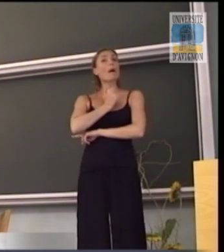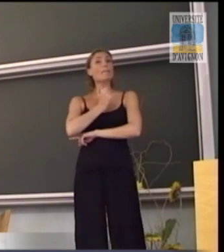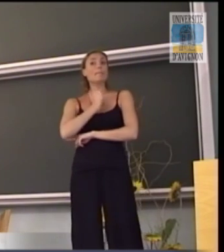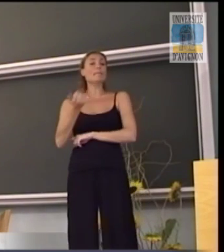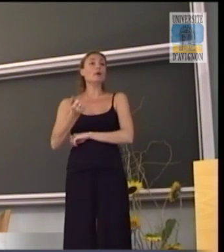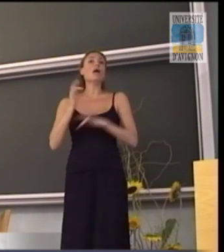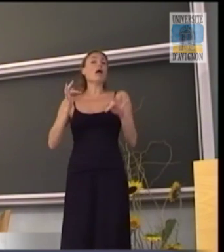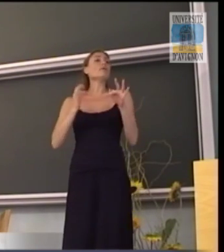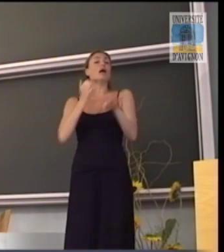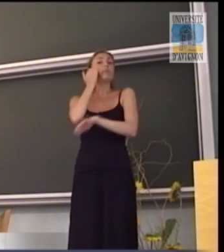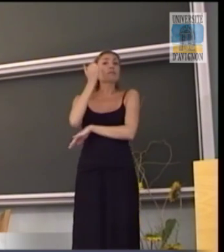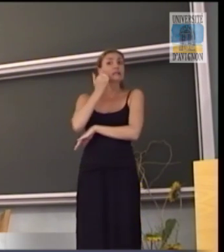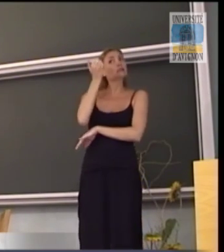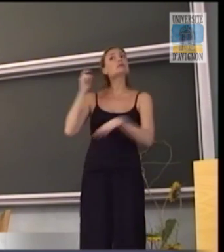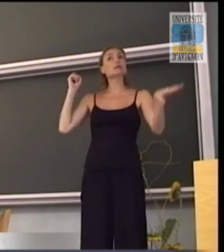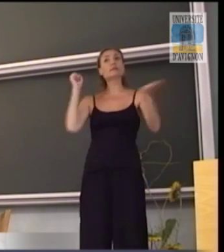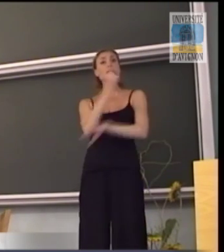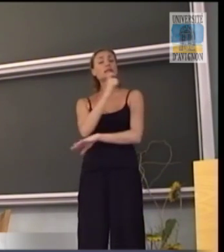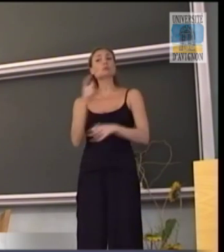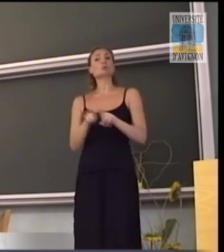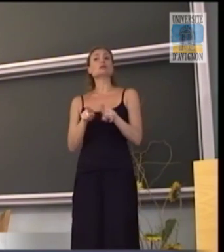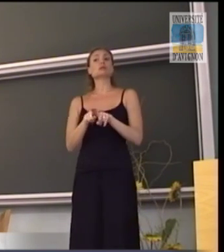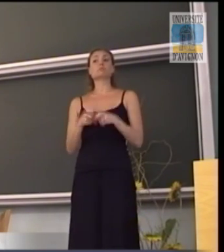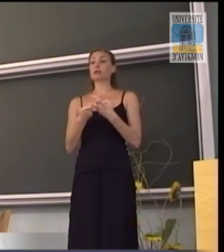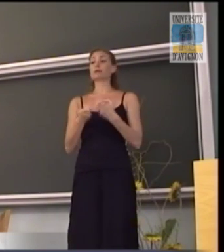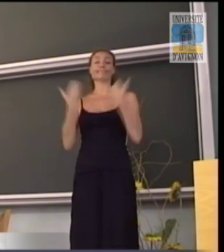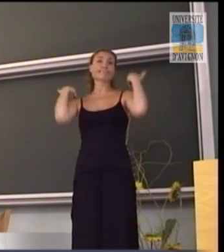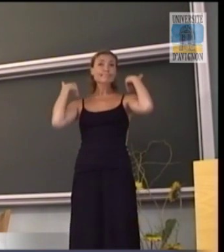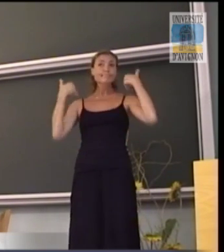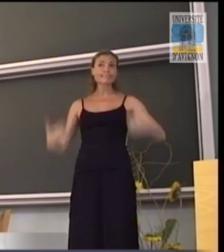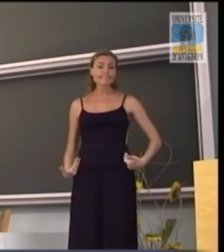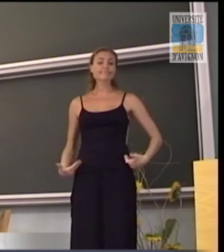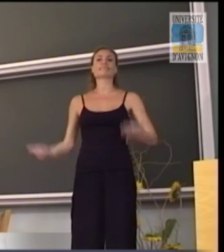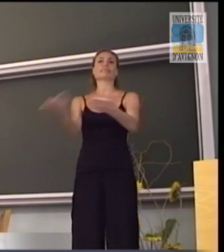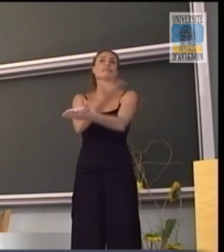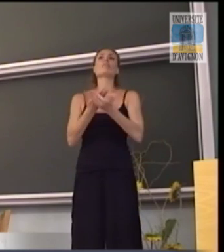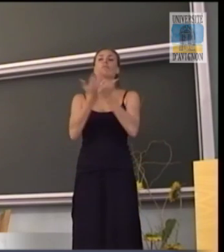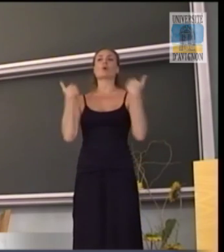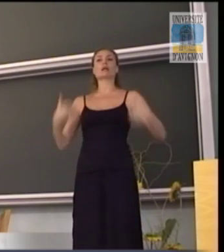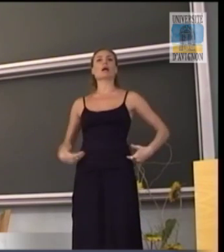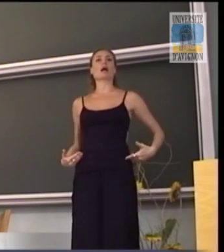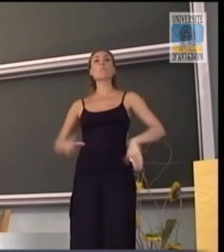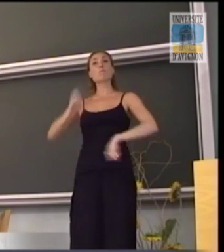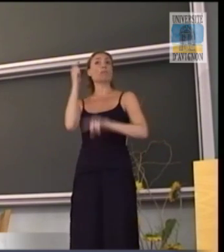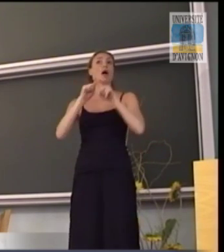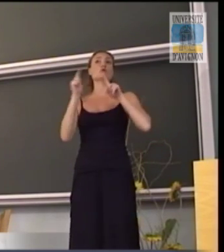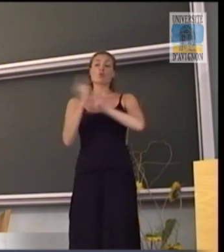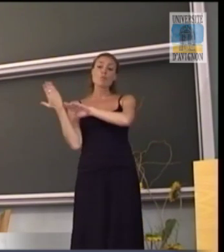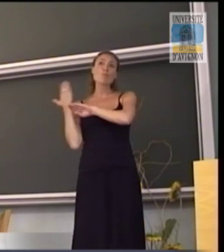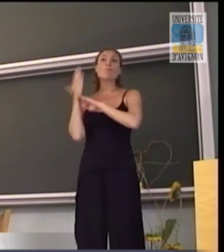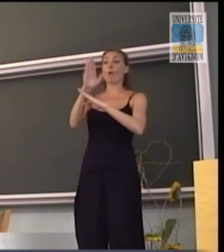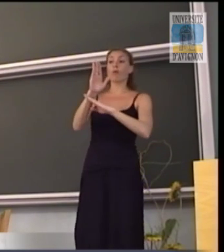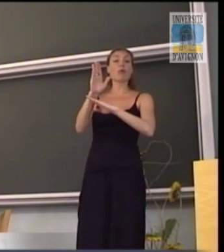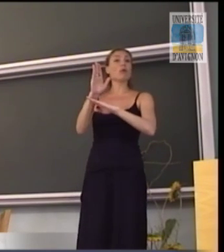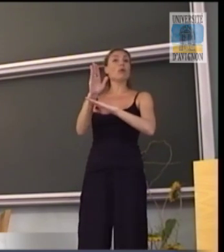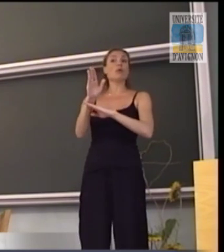c'est le seul argument, c'est-à-dire qu'on met en avant « je suis en situation de handicap », et alors que c'est le meilleur moyen pour ne